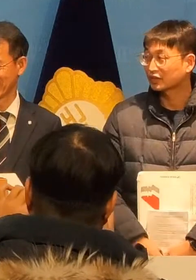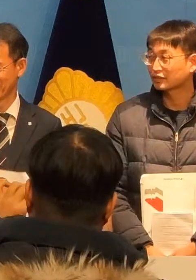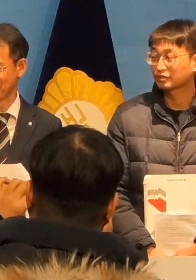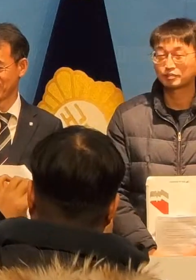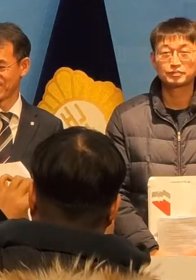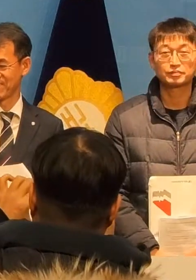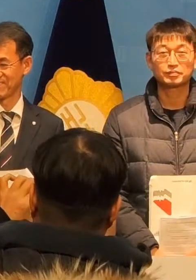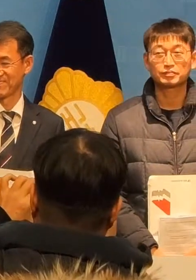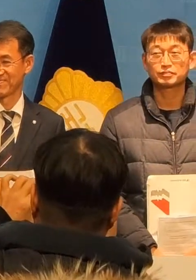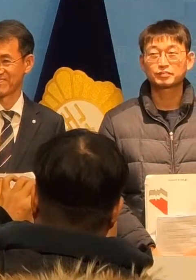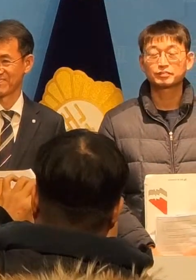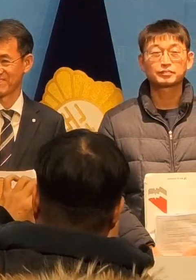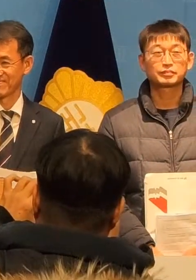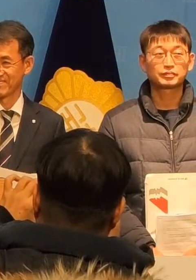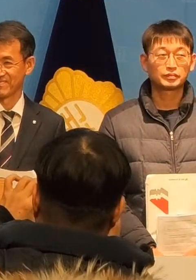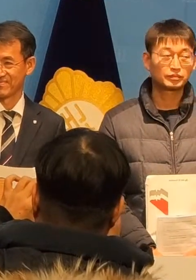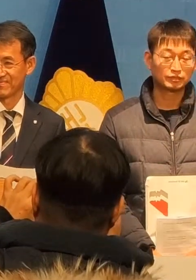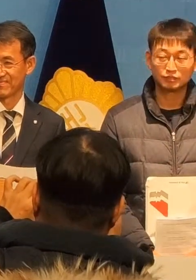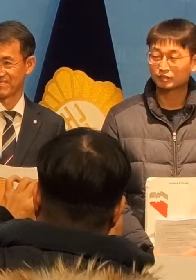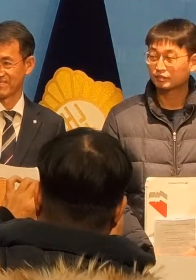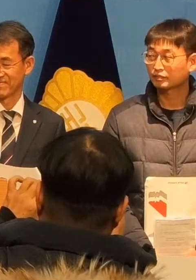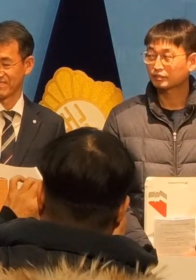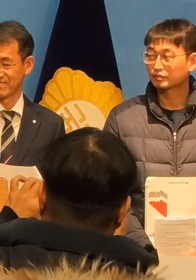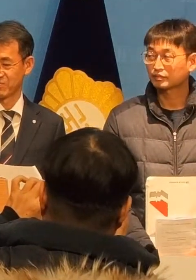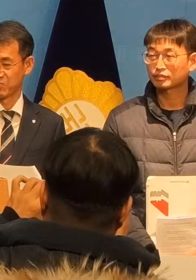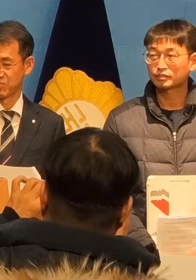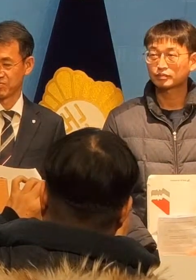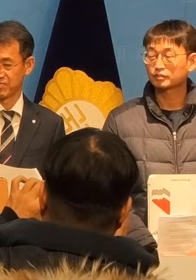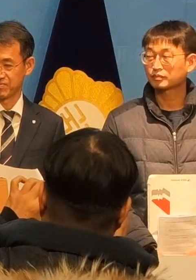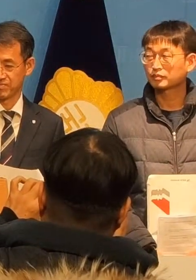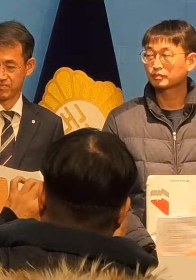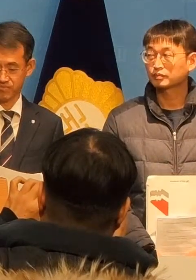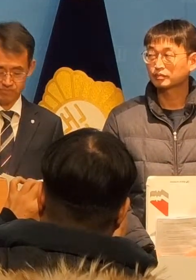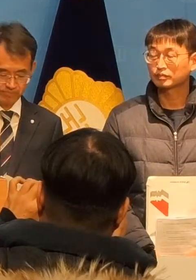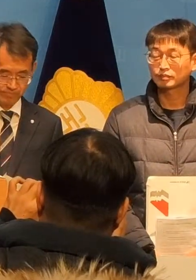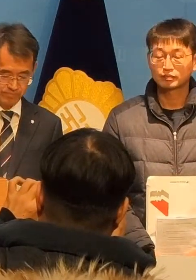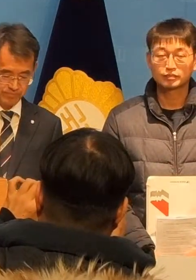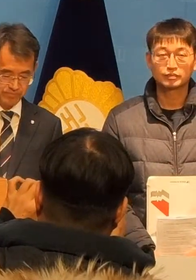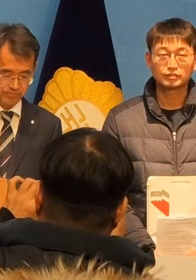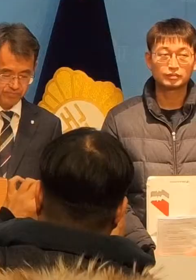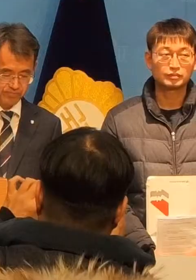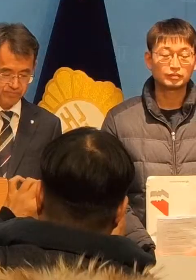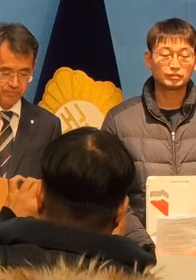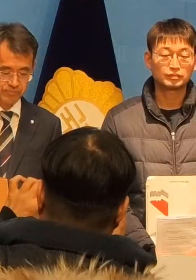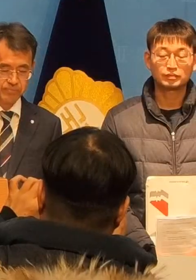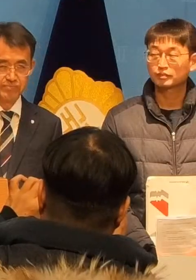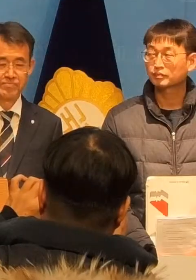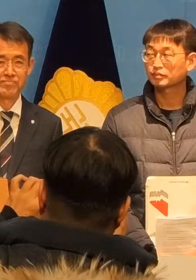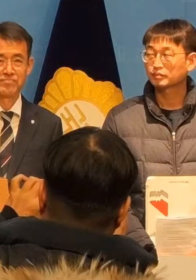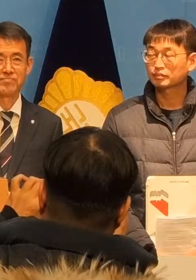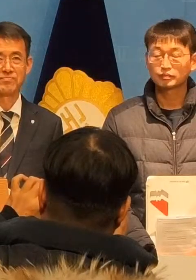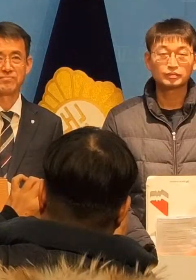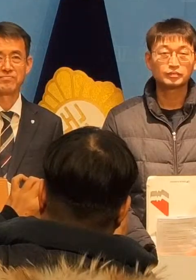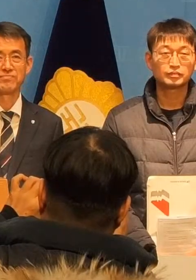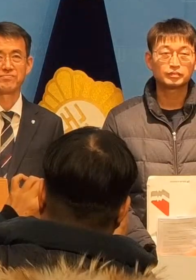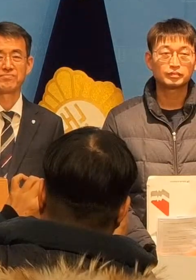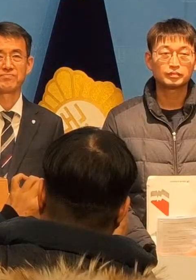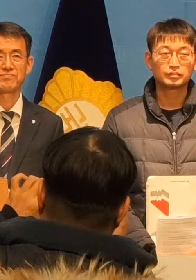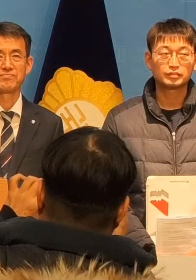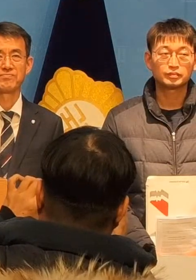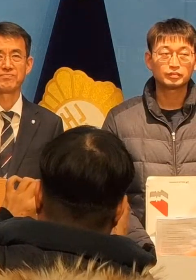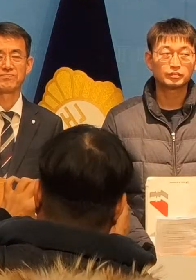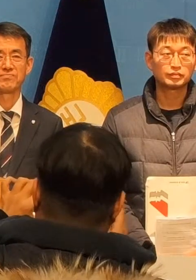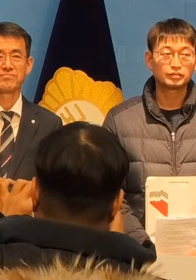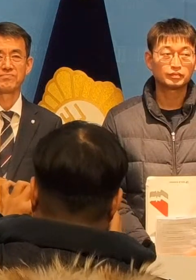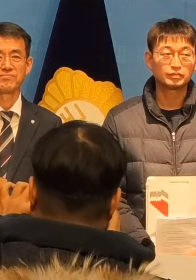죄송합니다. 네, 그러면 마지막으로 저희 핵심적인 부분을 말씀드리겠습니다. 1호선 증차 양주, 동두천,